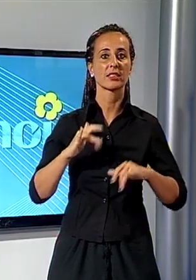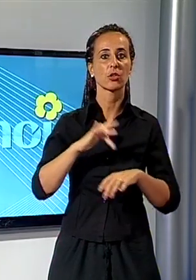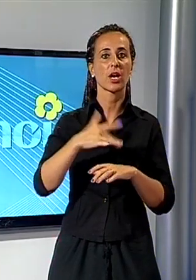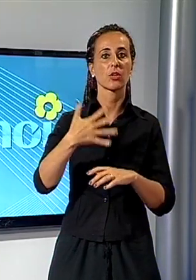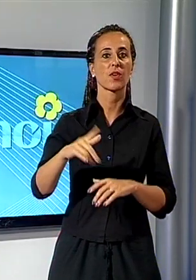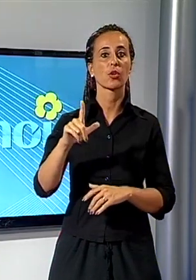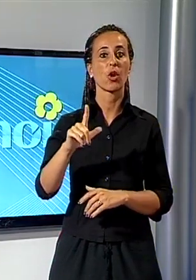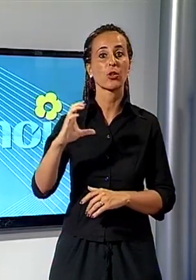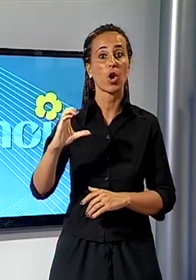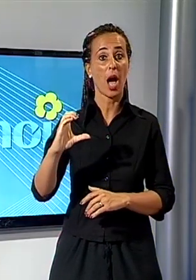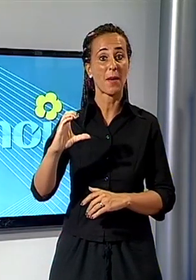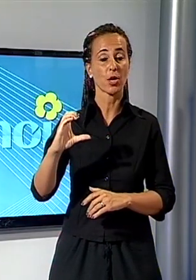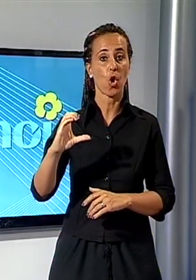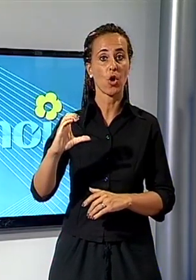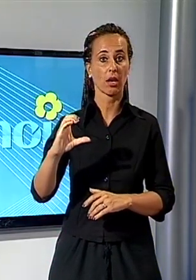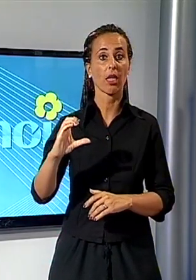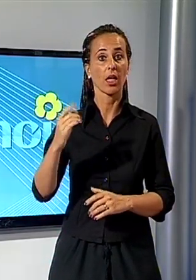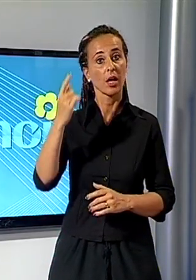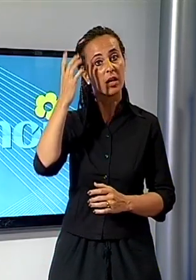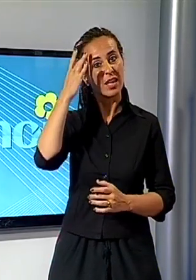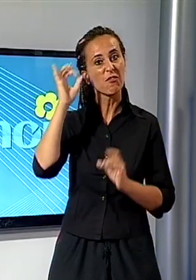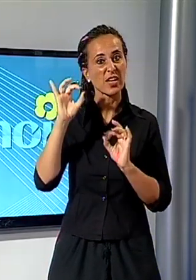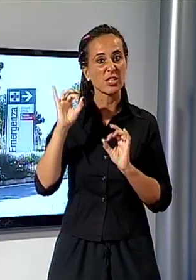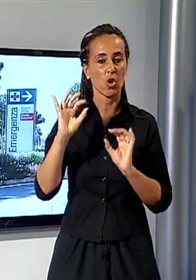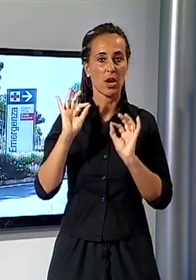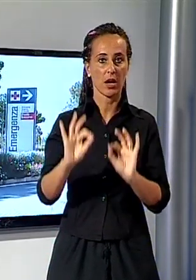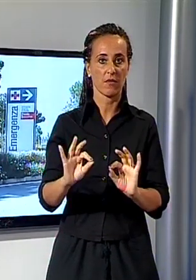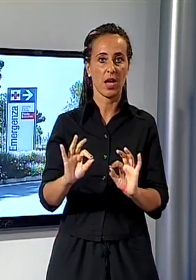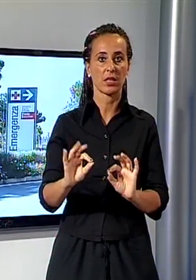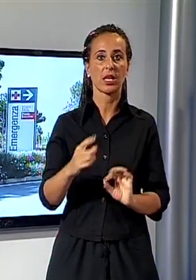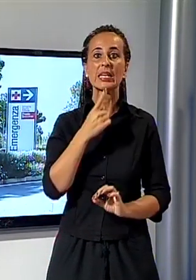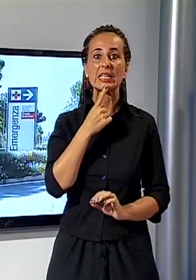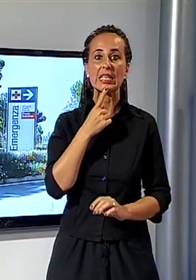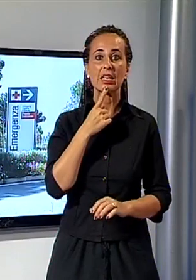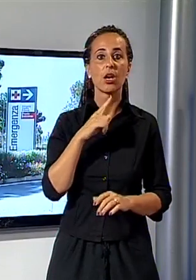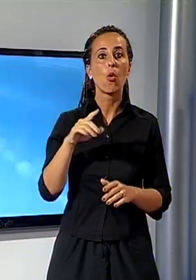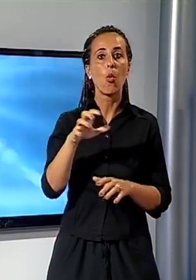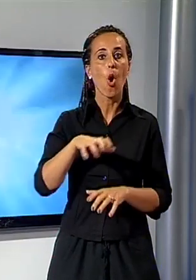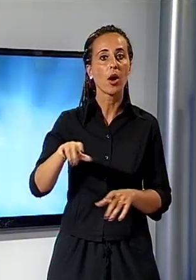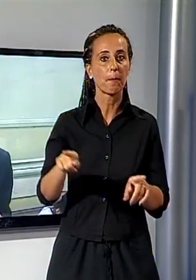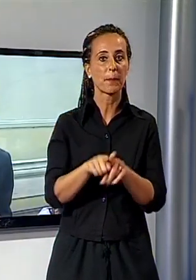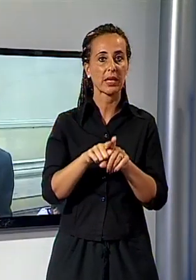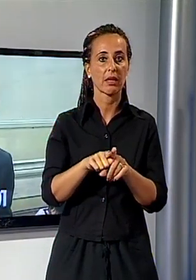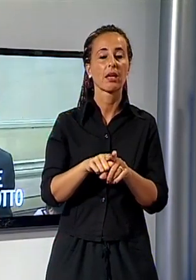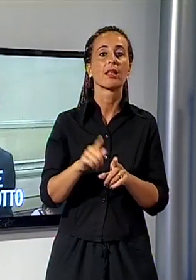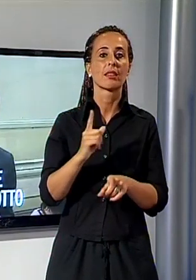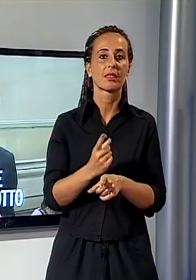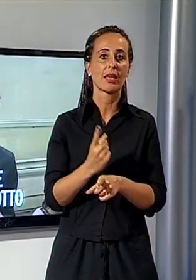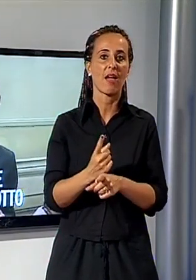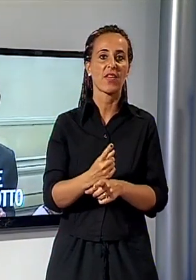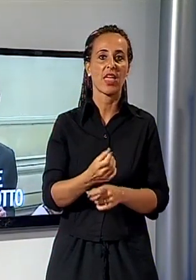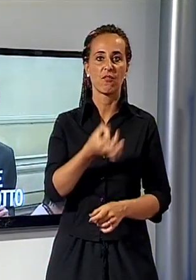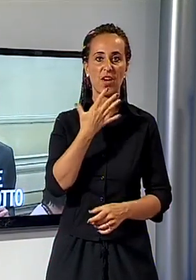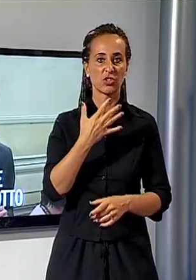frequentato gli stessi ambienti della giovane tra il 22 agosto e il 2 settembre. Minacce di morte al sindaco del DOF,